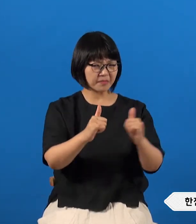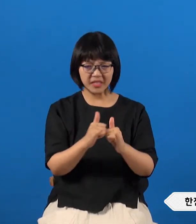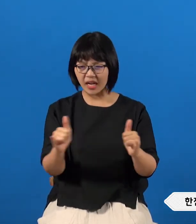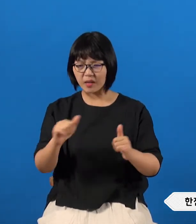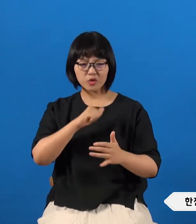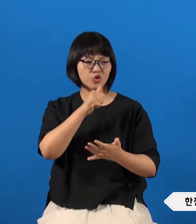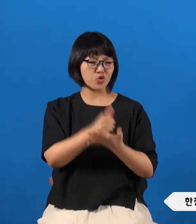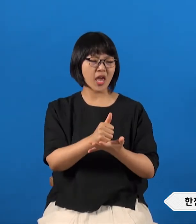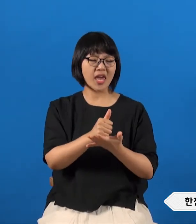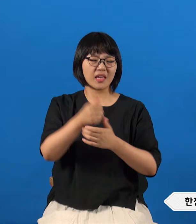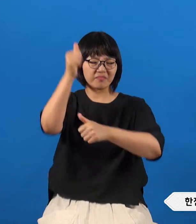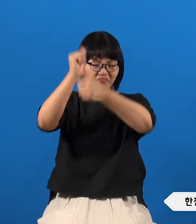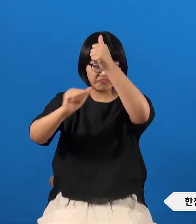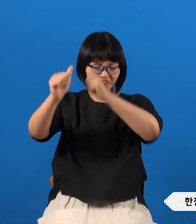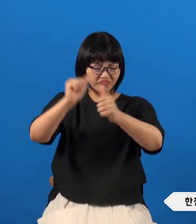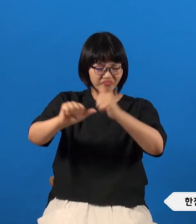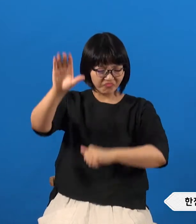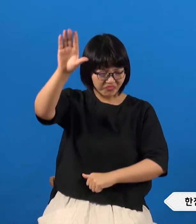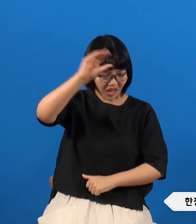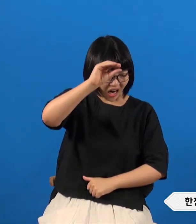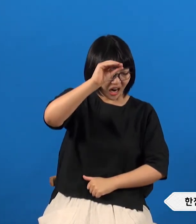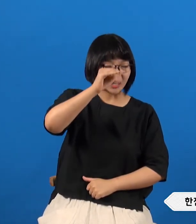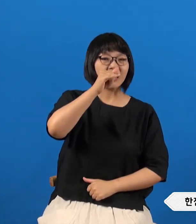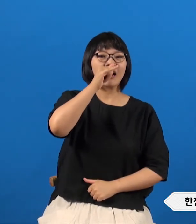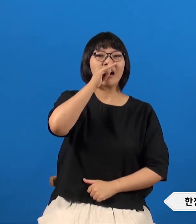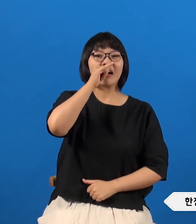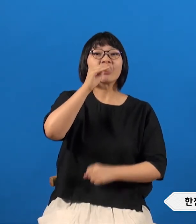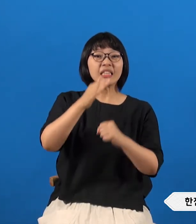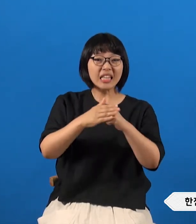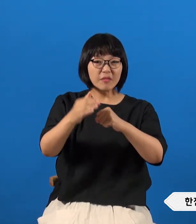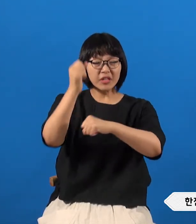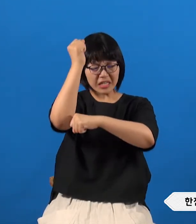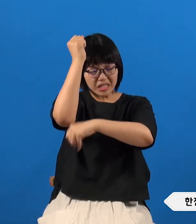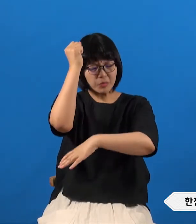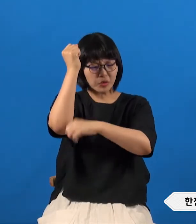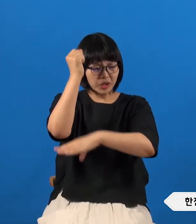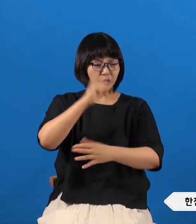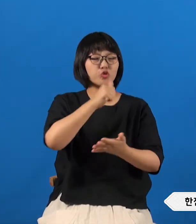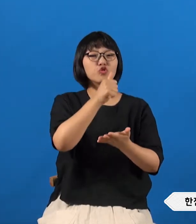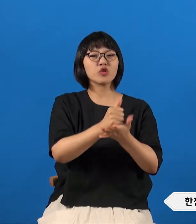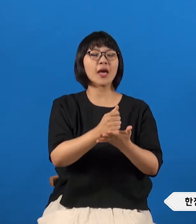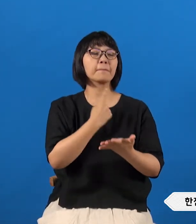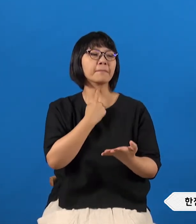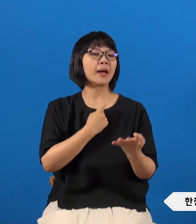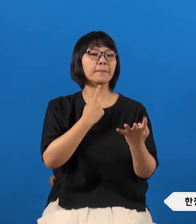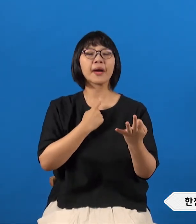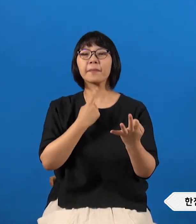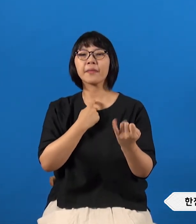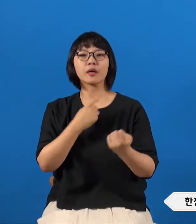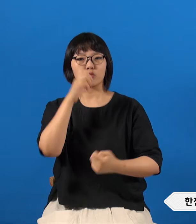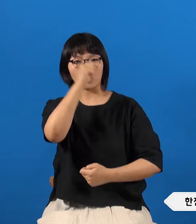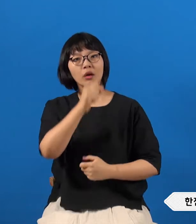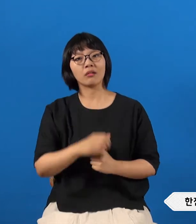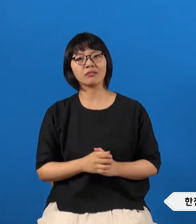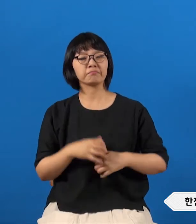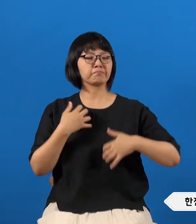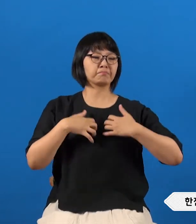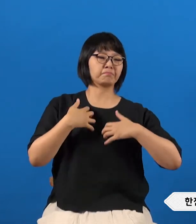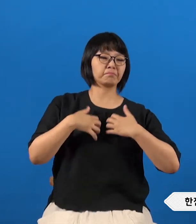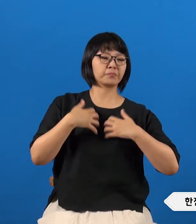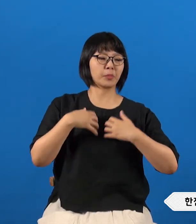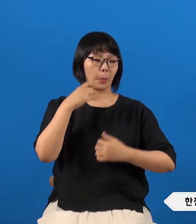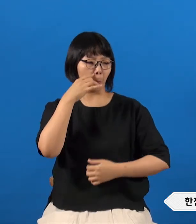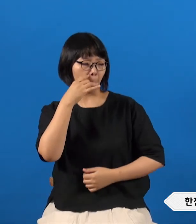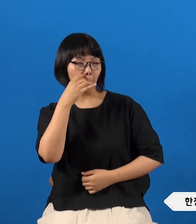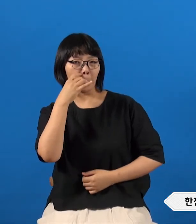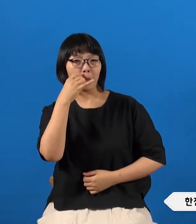때문에 인간은 태생적으로 죄 짓는 것을 좋아합니다. 죄에 대해서 늘 마음이 끌리고